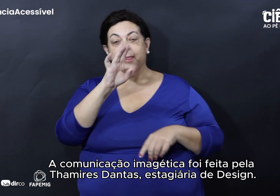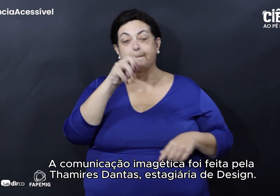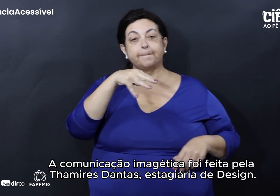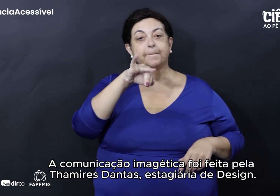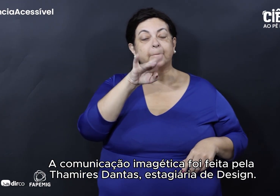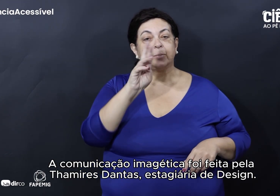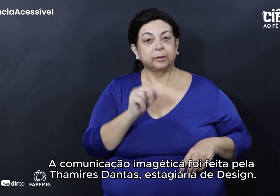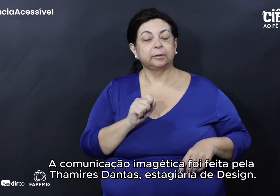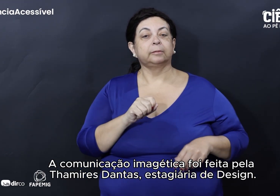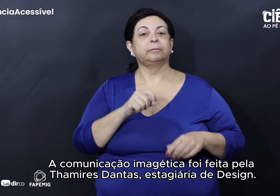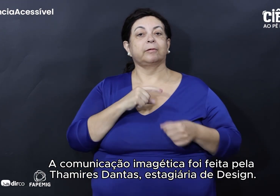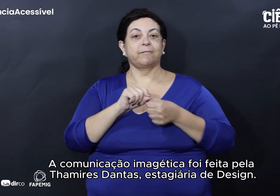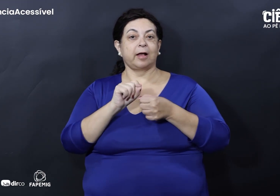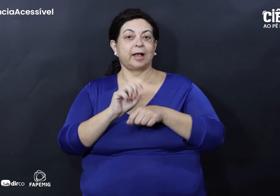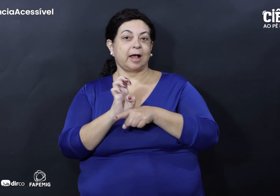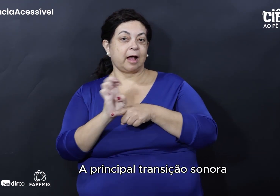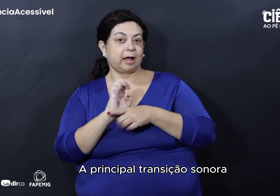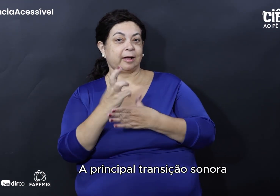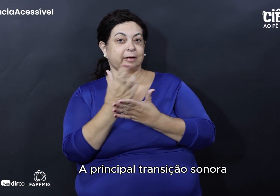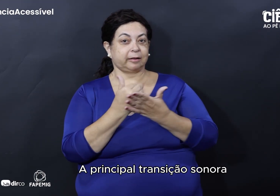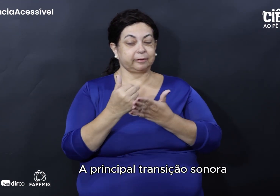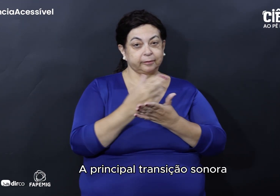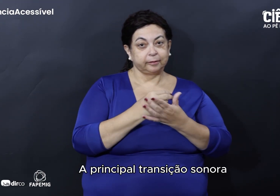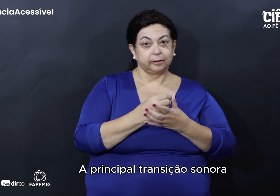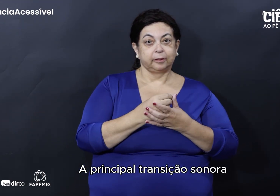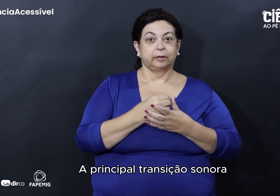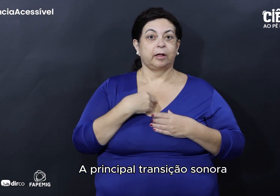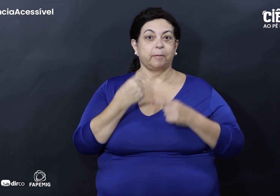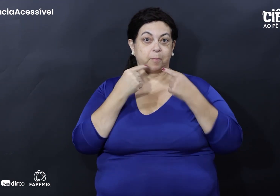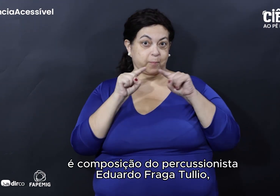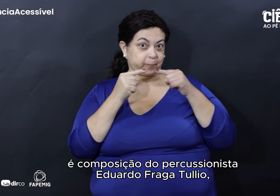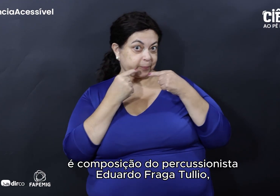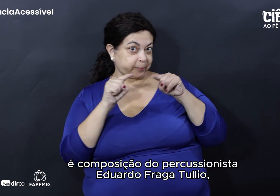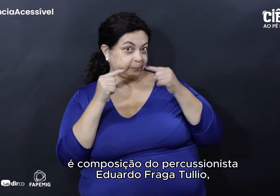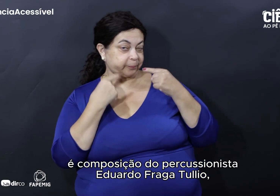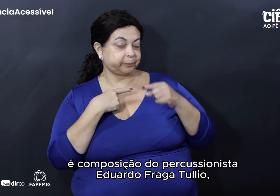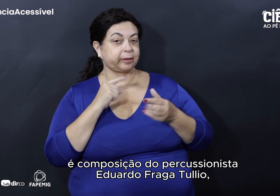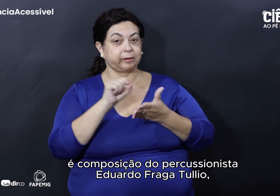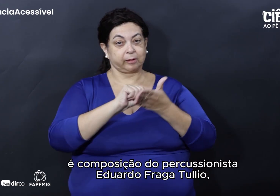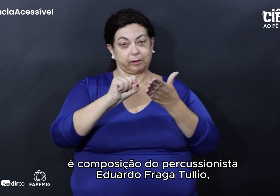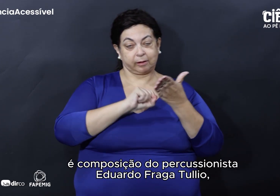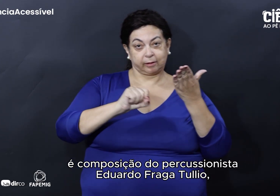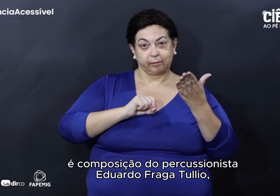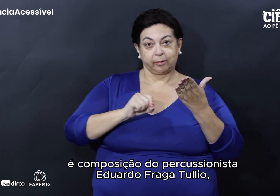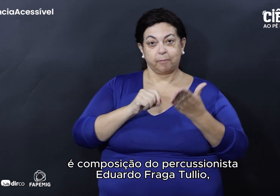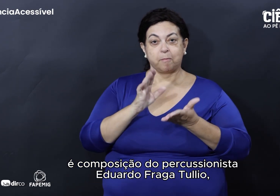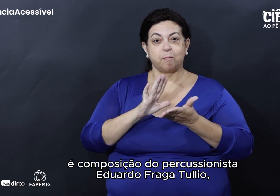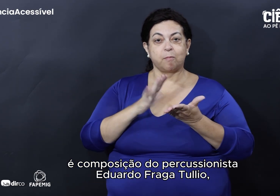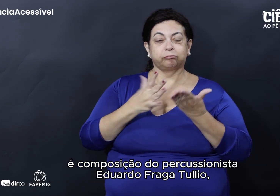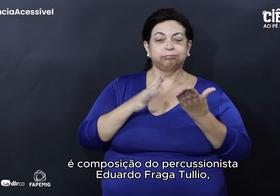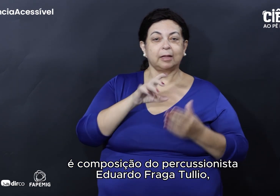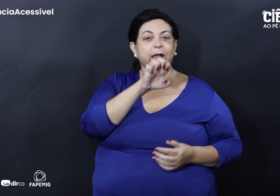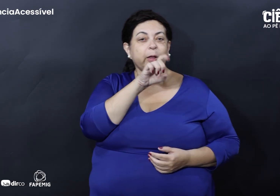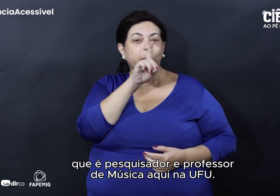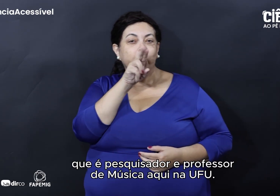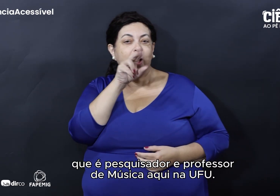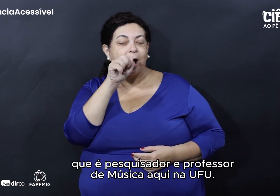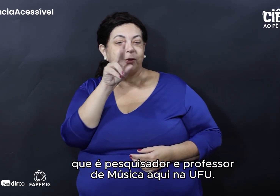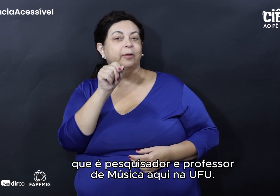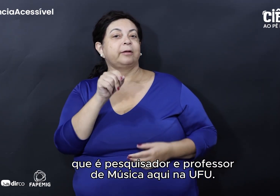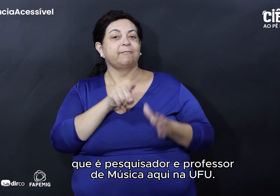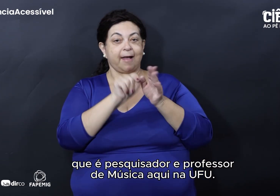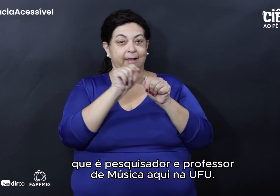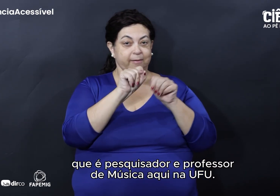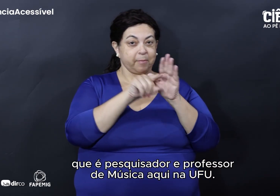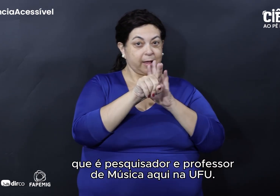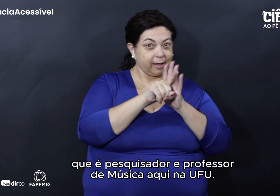Dantas, estagiária de design. A principal transição sonora é a composição do percussionista Eduardo Fraga Túlio, que é